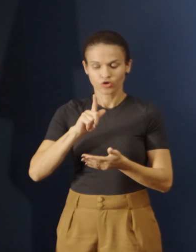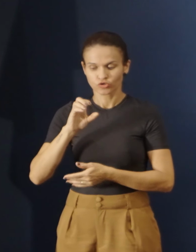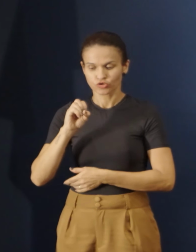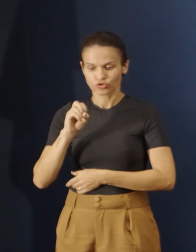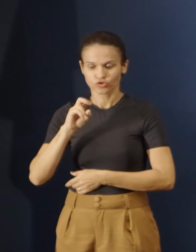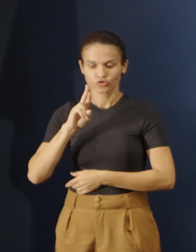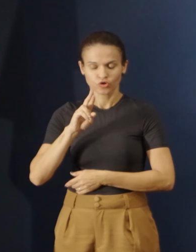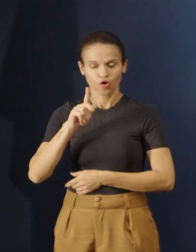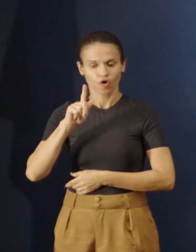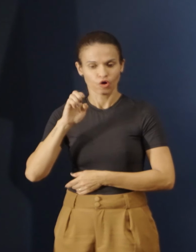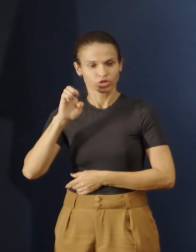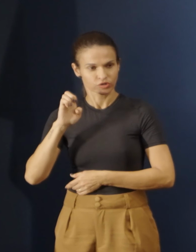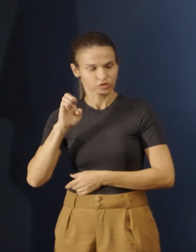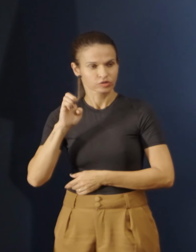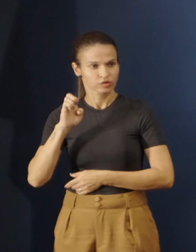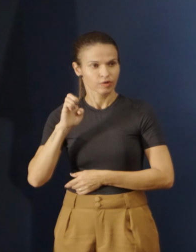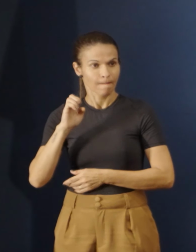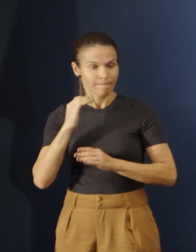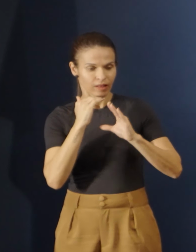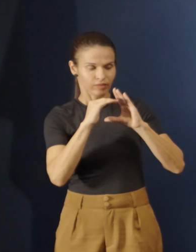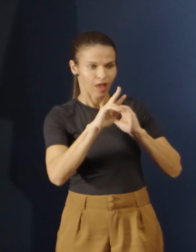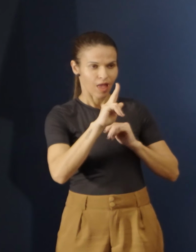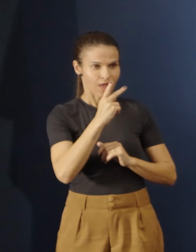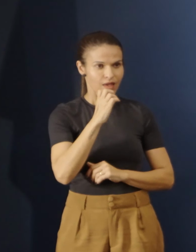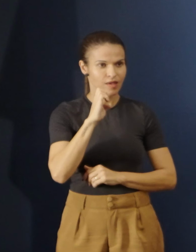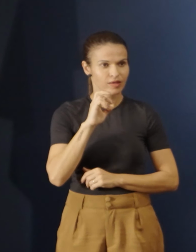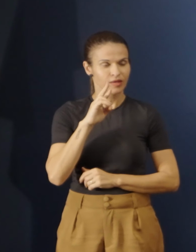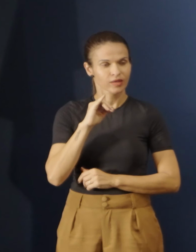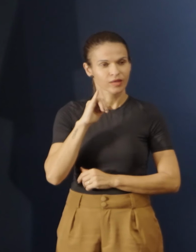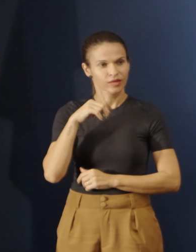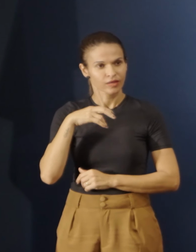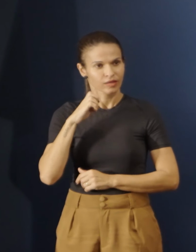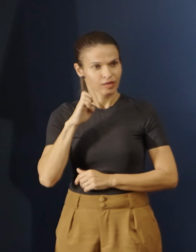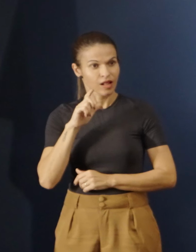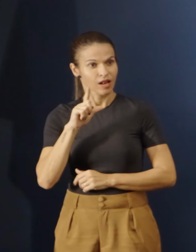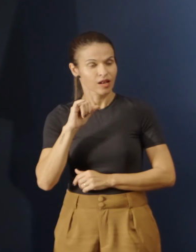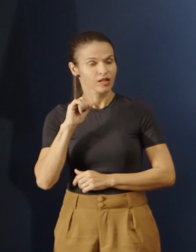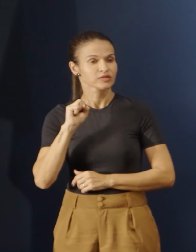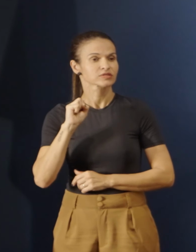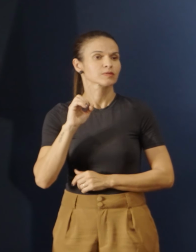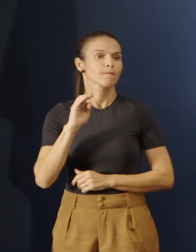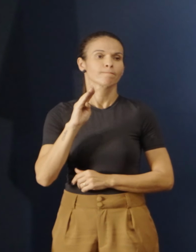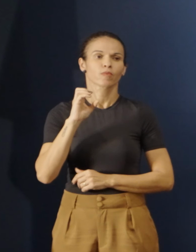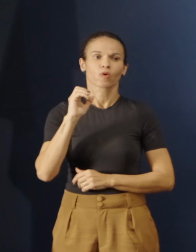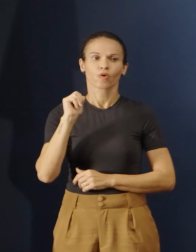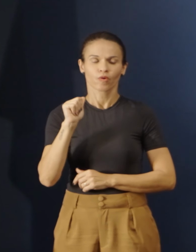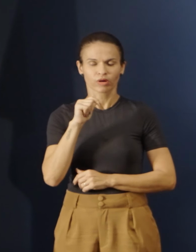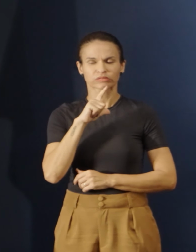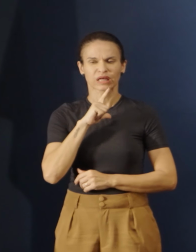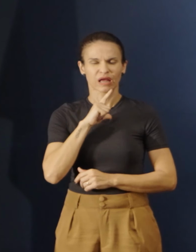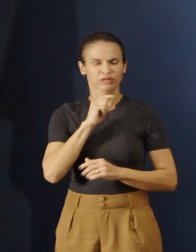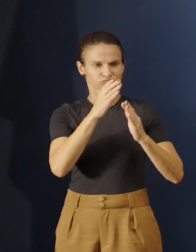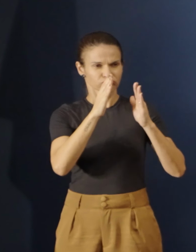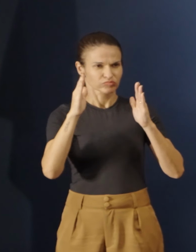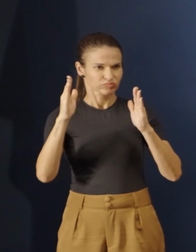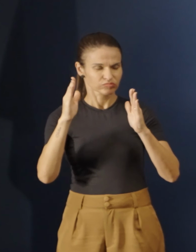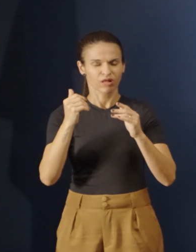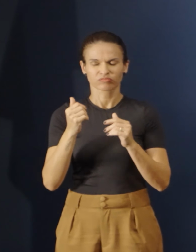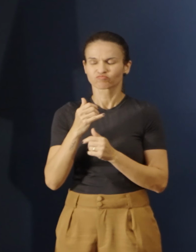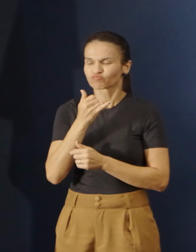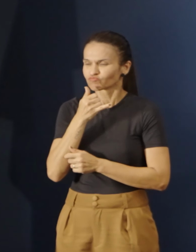Invenção de Orfeu, para Henrique de Lisboa, aqui no acervo dos escritores mineiros, que é uma das coisas mais tristes que eu já vi na minha vida. O Jorge Lima manda